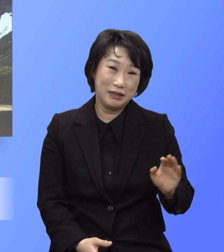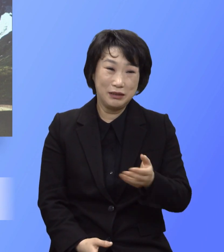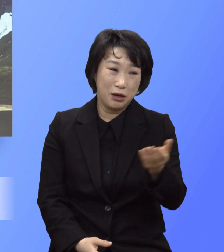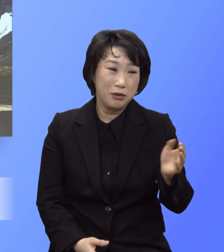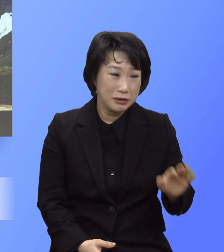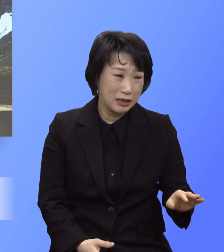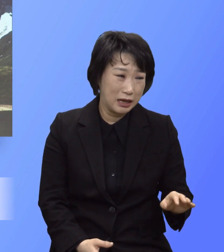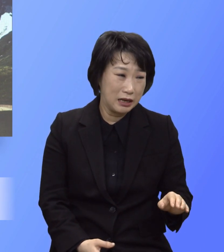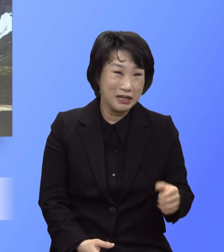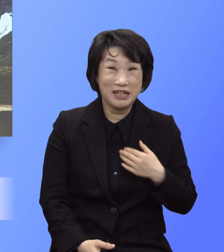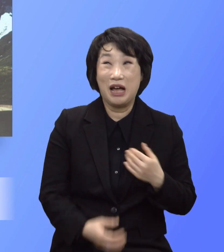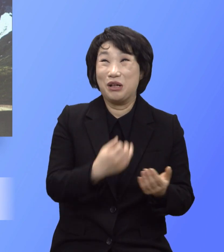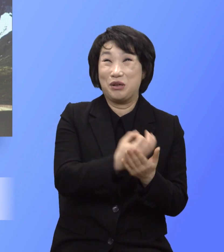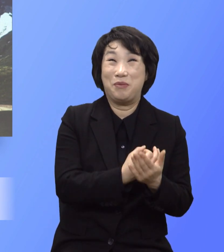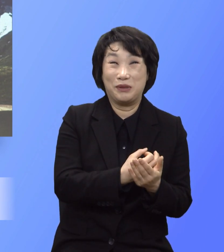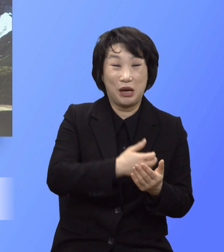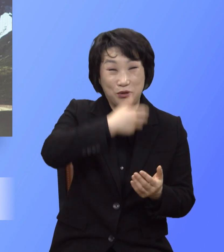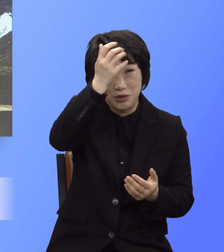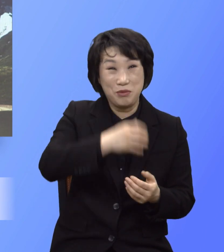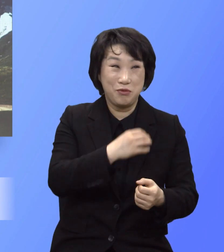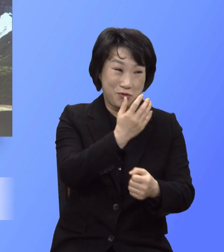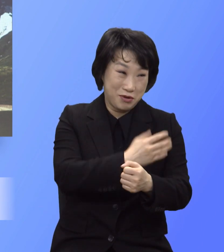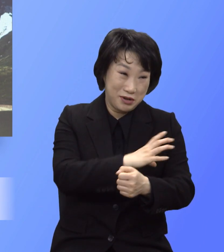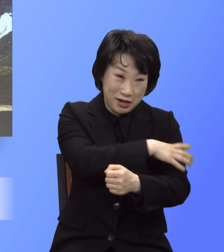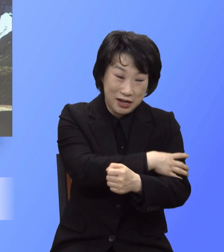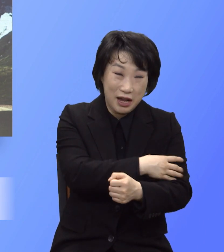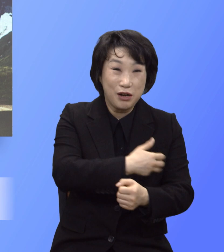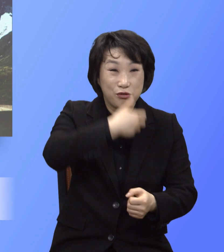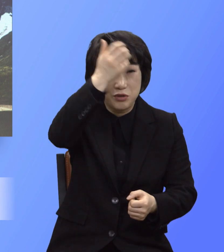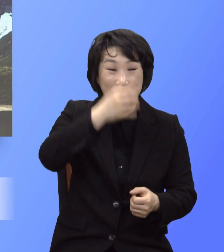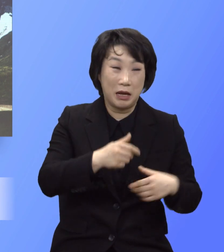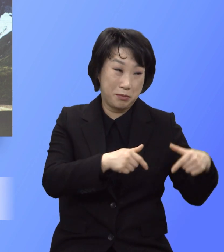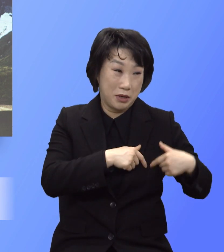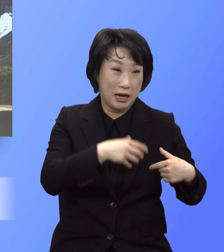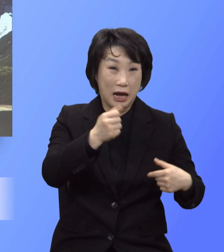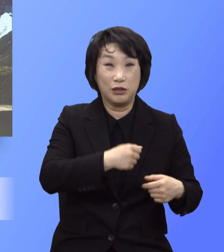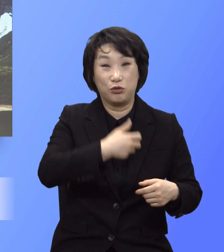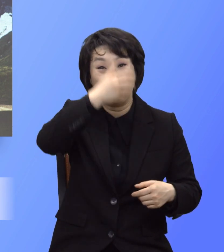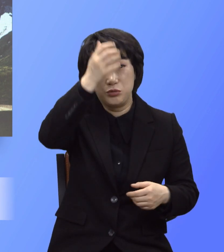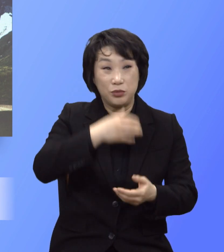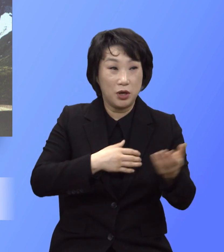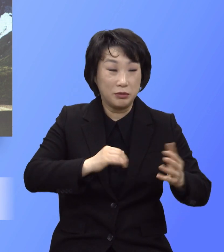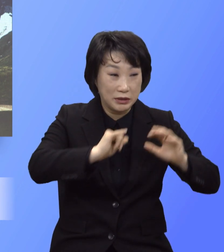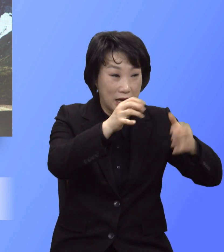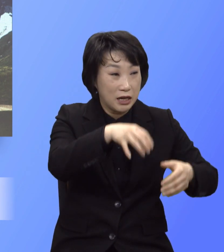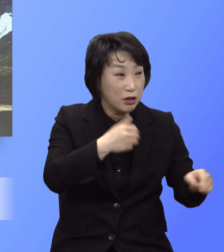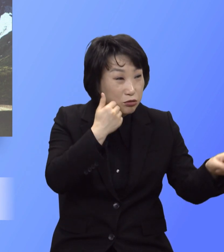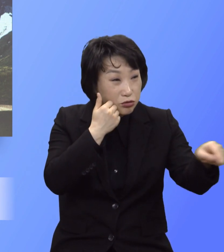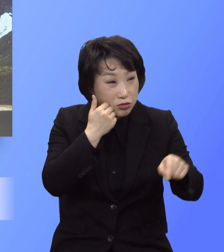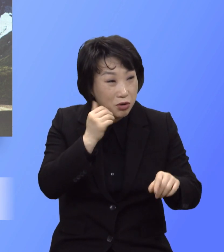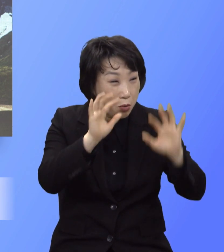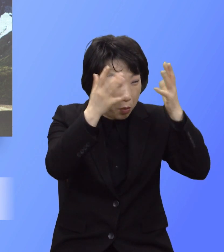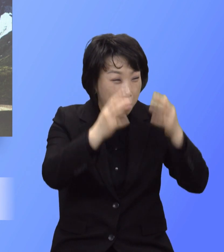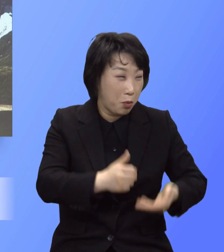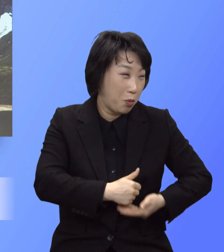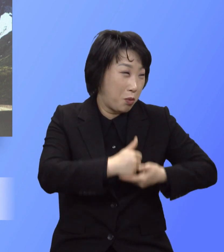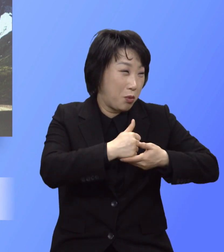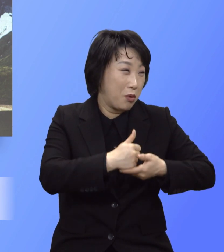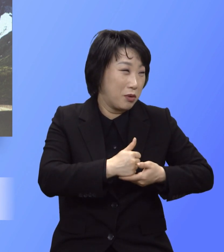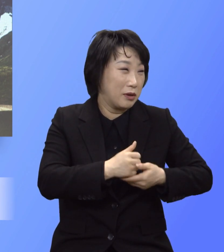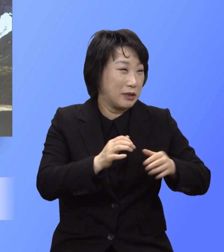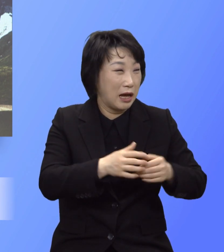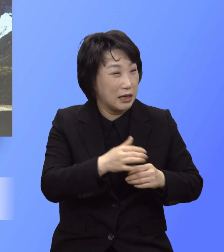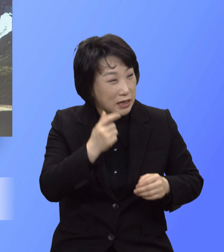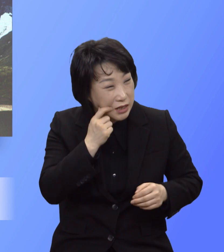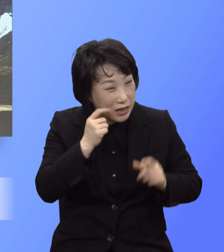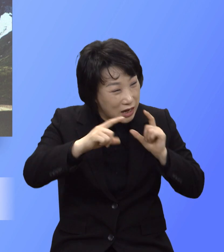게 꿈이요, 권력을 얻는 게 꿈이요, 명예를 얻는 게 꿈이요, 세상 사람들이 박수를 쳐주는 인기인이